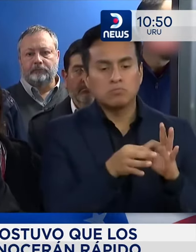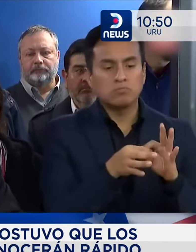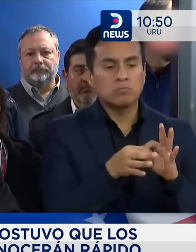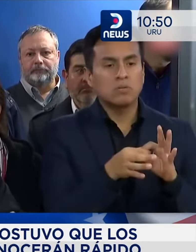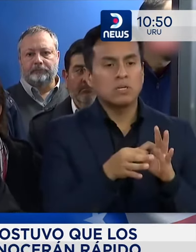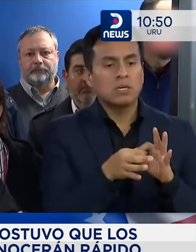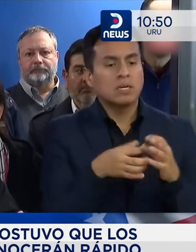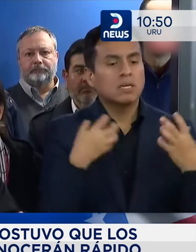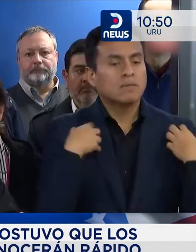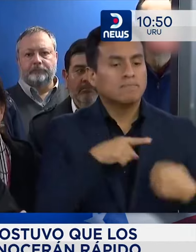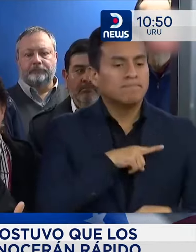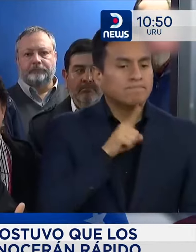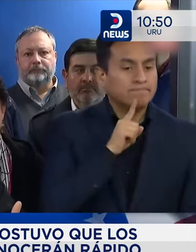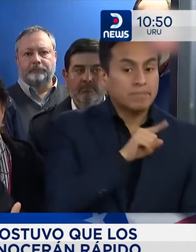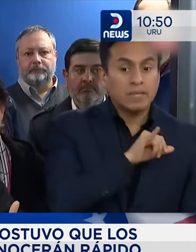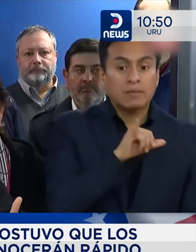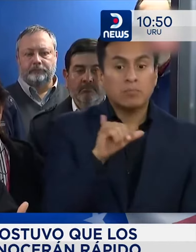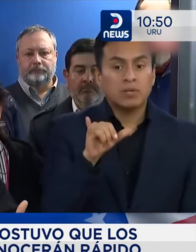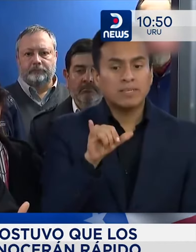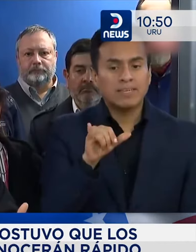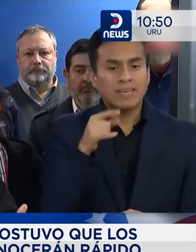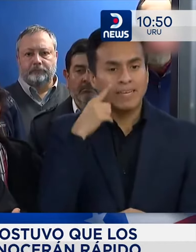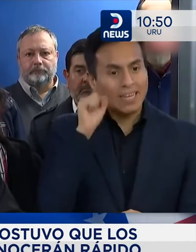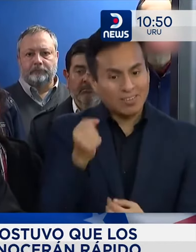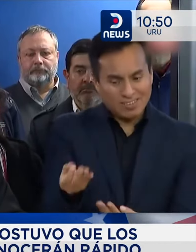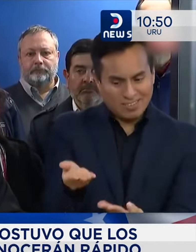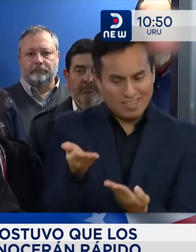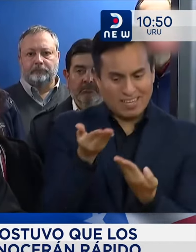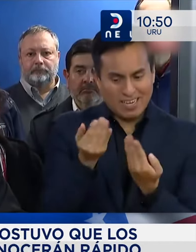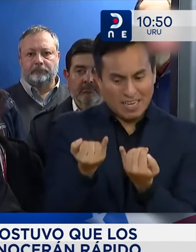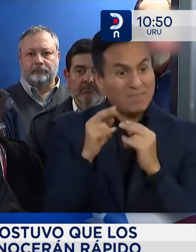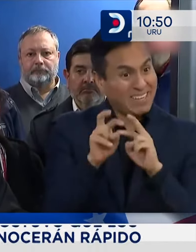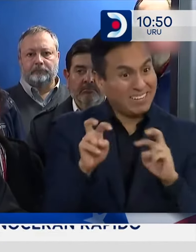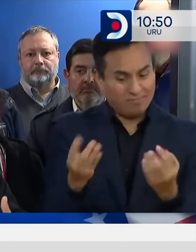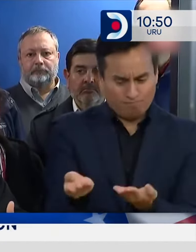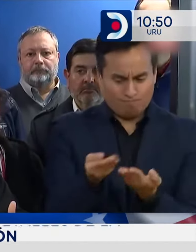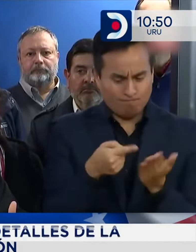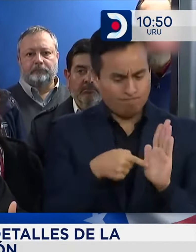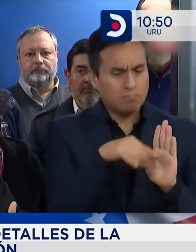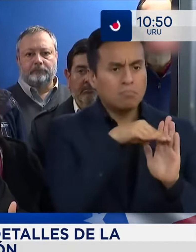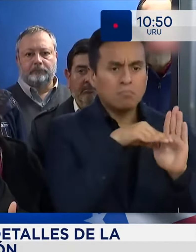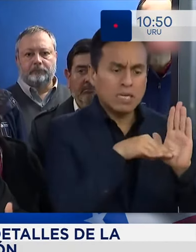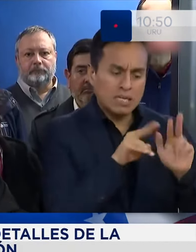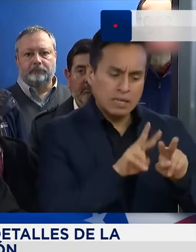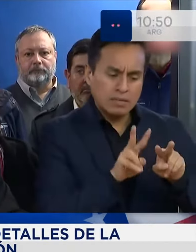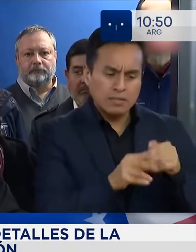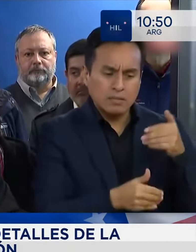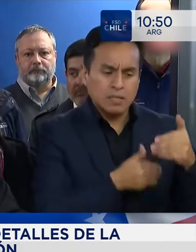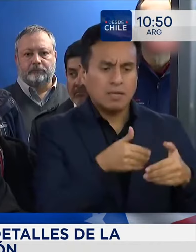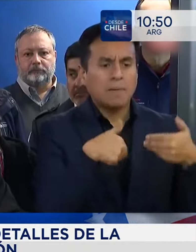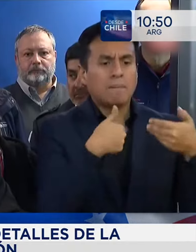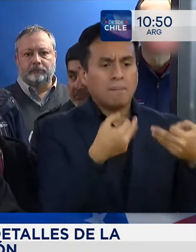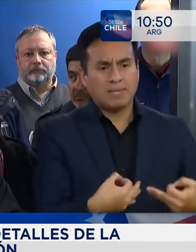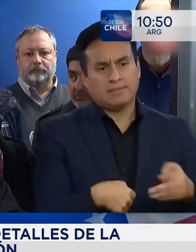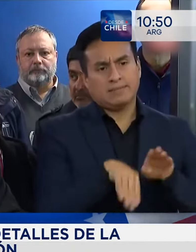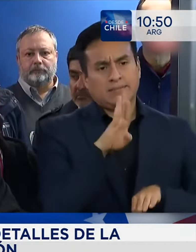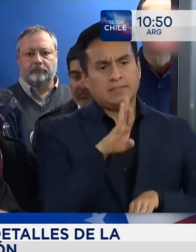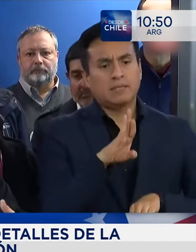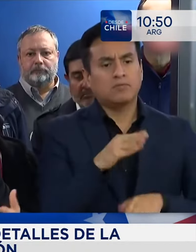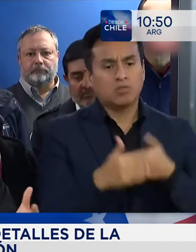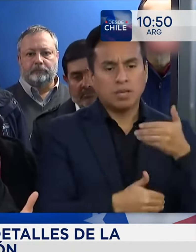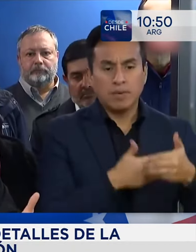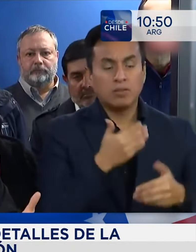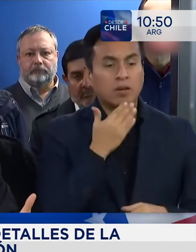la responsabilidades del caso pero también a partir del diagnóstico que nos dé esa investigación tomar medidas para dar más seguridad al